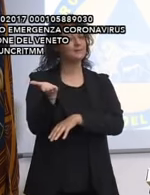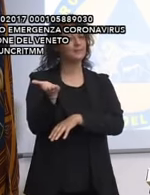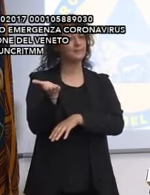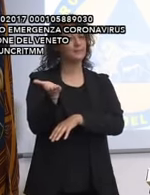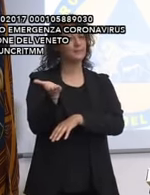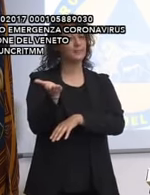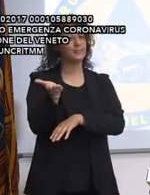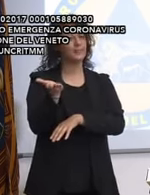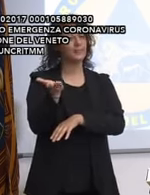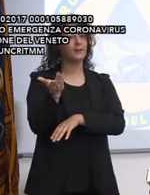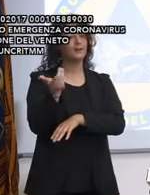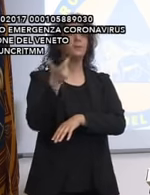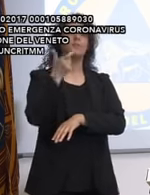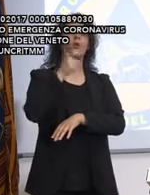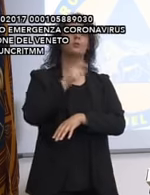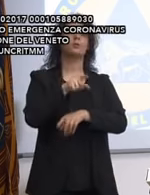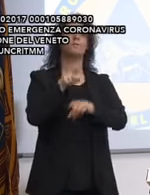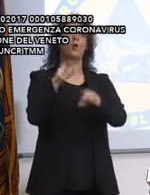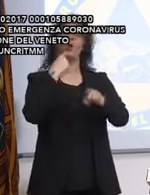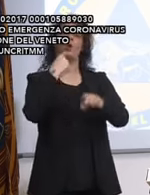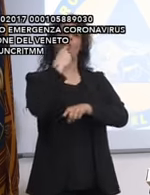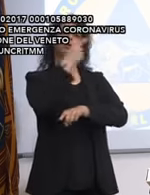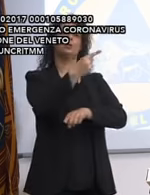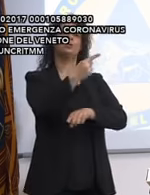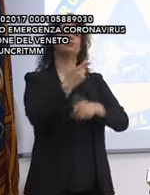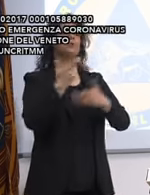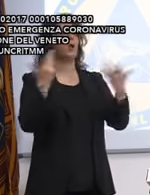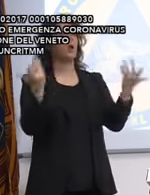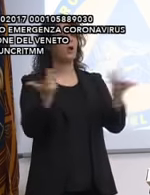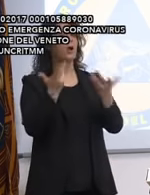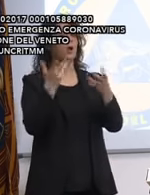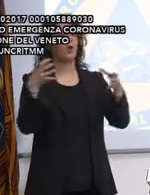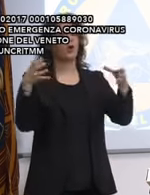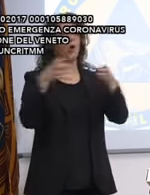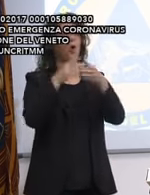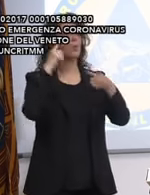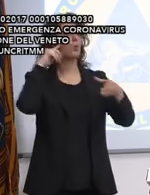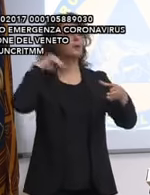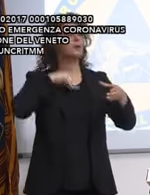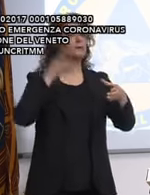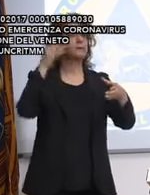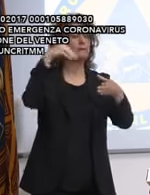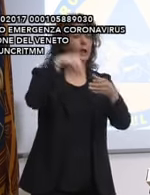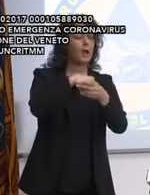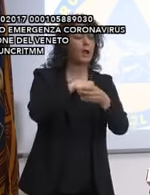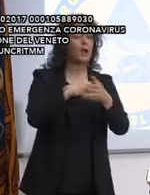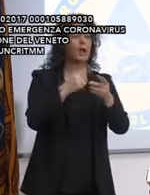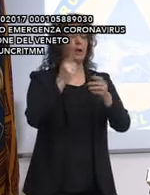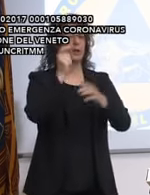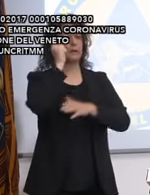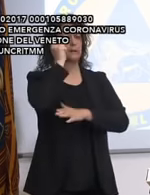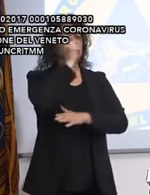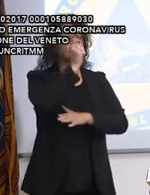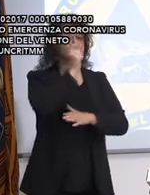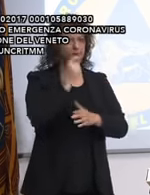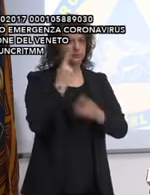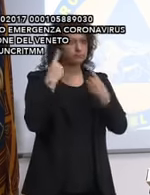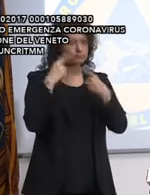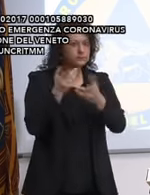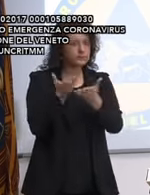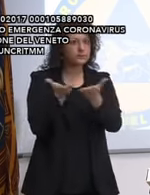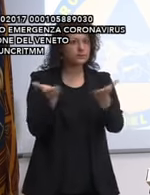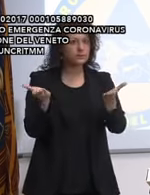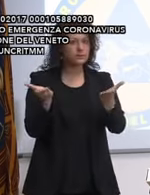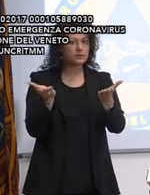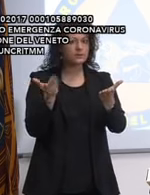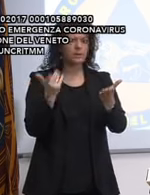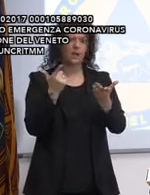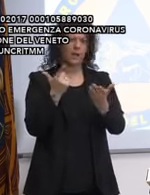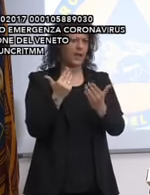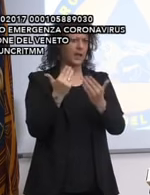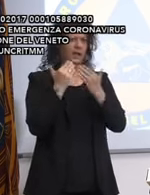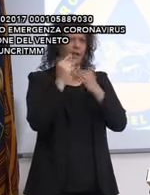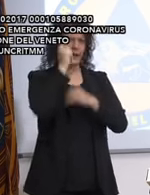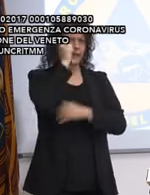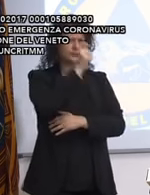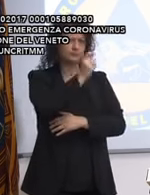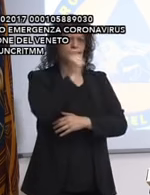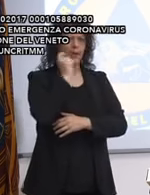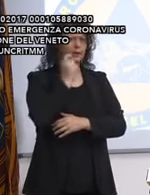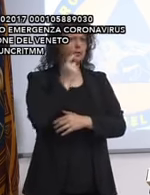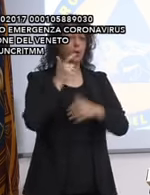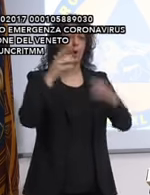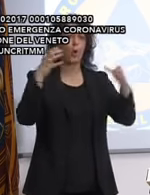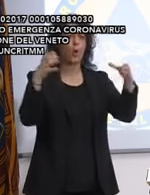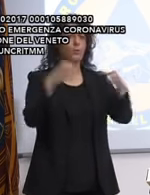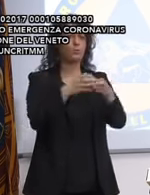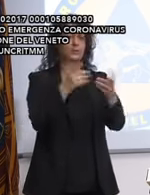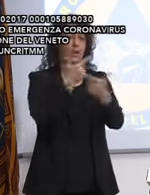per richiamare il senso di comunità, il senso di rispetto civico. Questo è il senso di rispetto civico che è zero. E